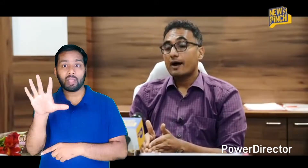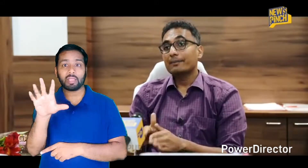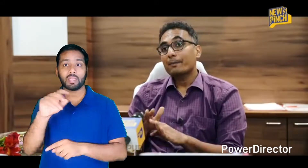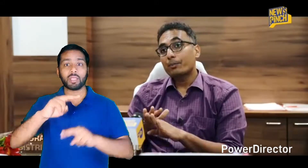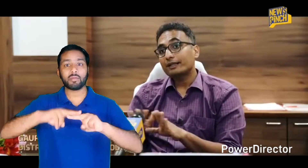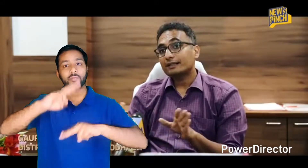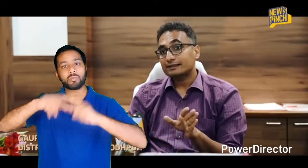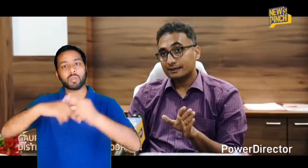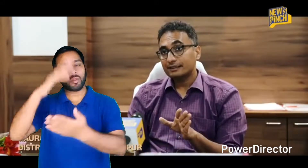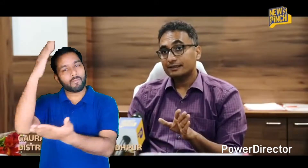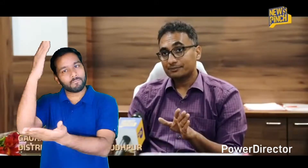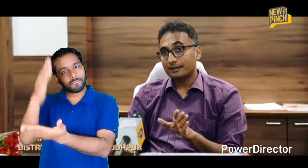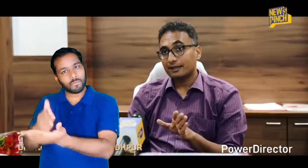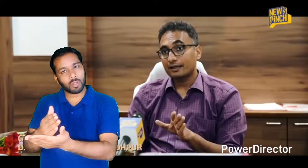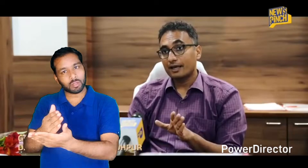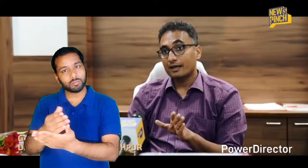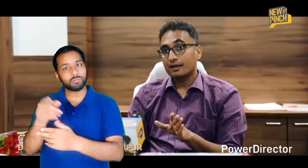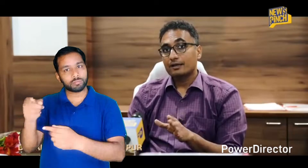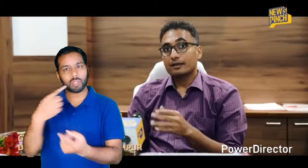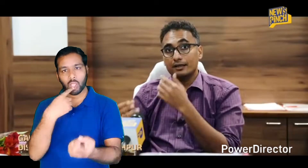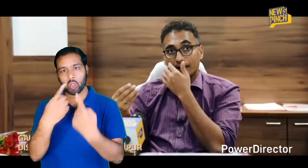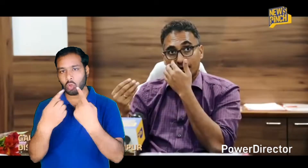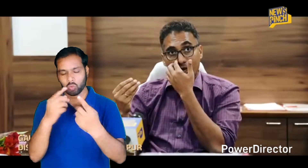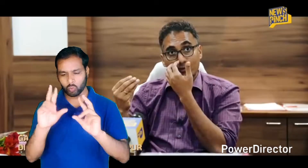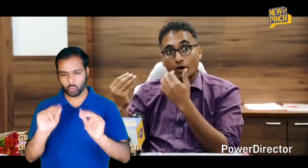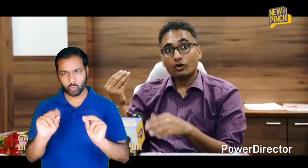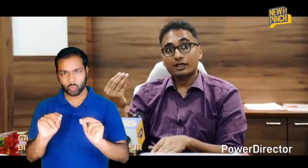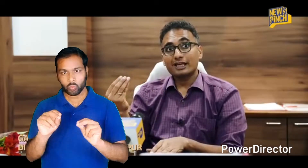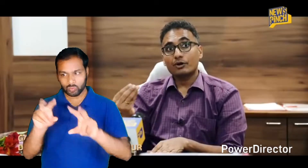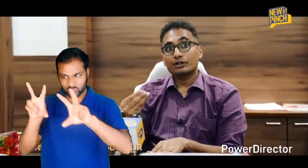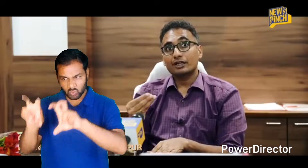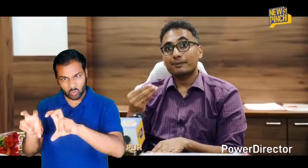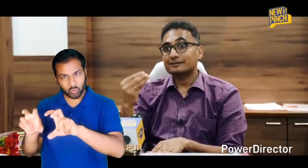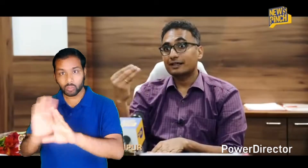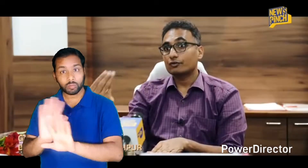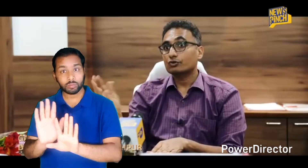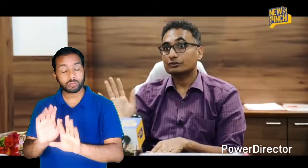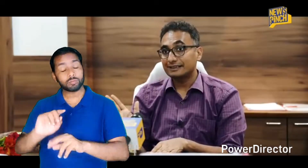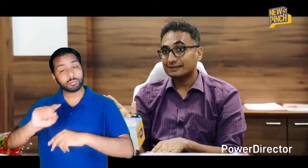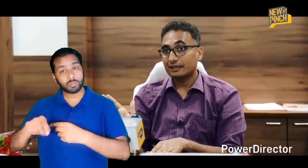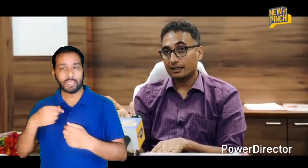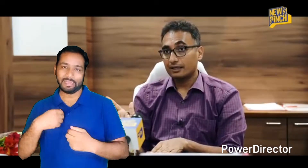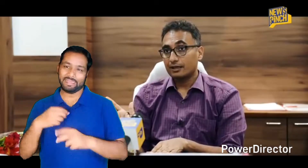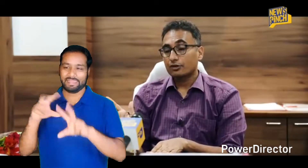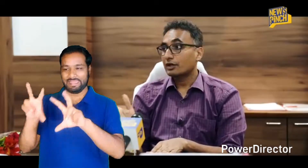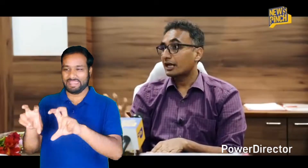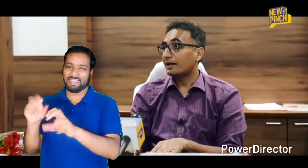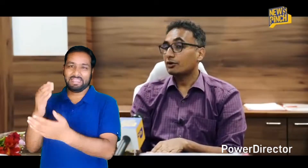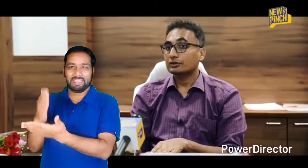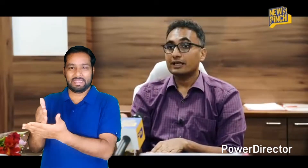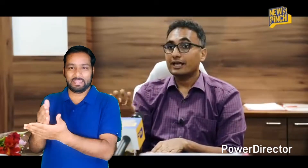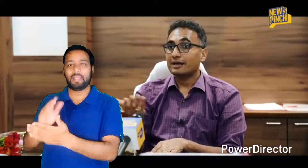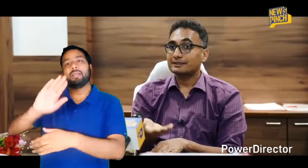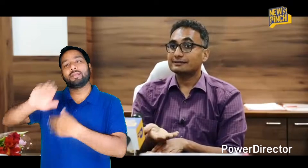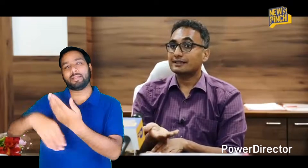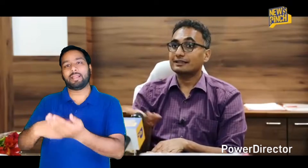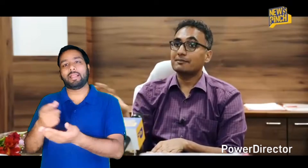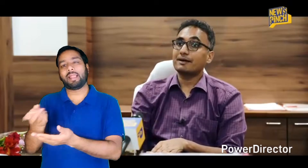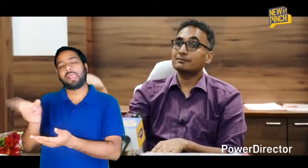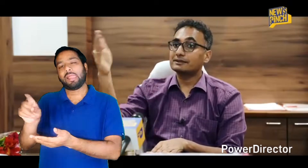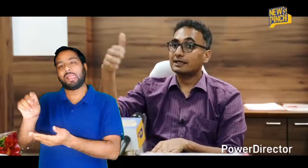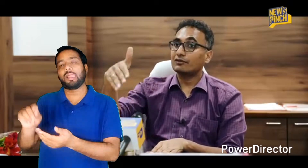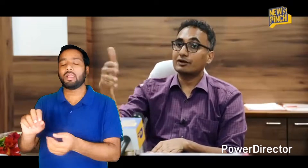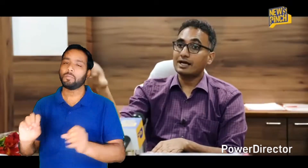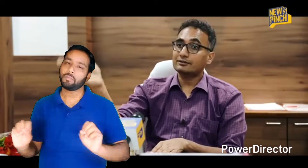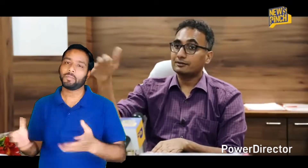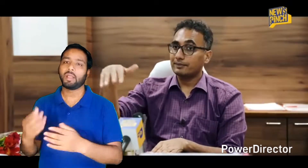को हमने पूरी तरह से डिसमेंटल किया है। कि आई एम नॉट टॉकिंग अबाउट कि अपन सिर्फ उनको सीज कर लें, क्योंकि कई बार ये होता है कि आप सीज करते